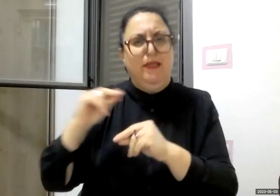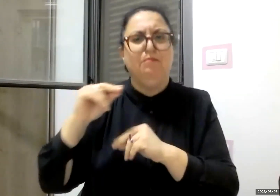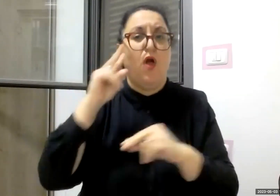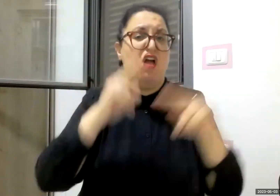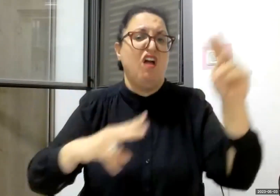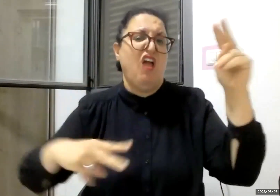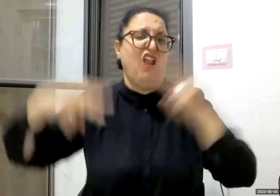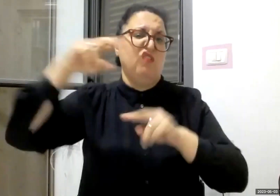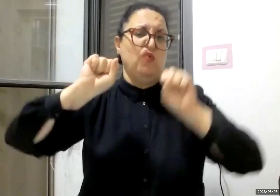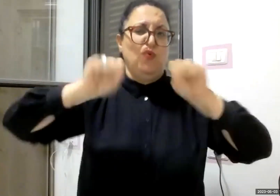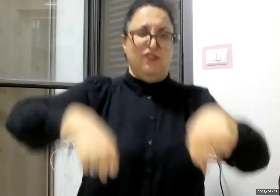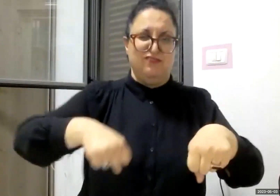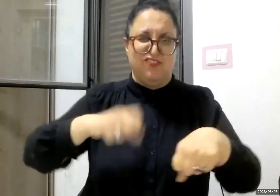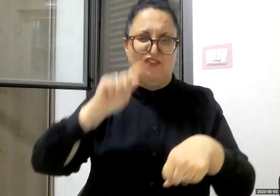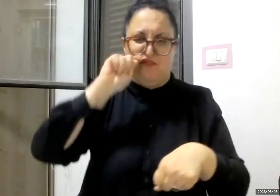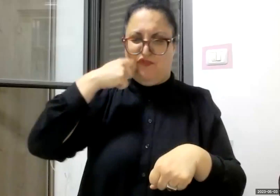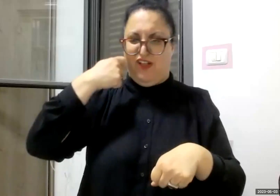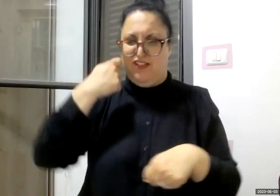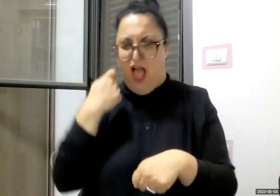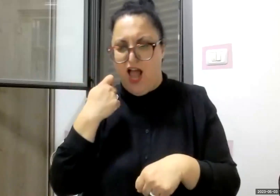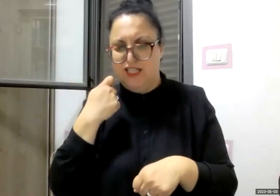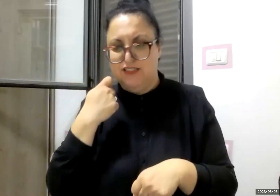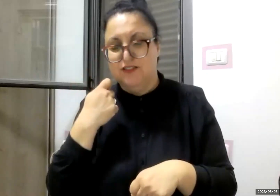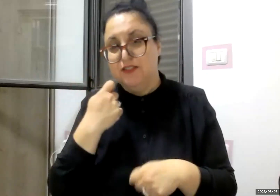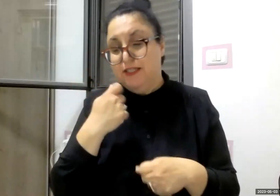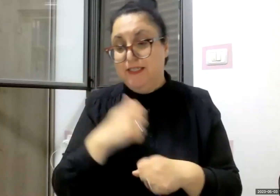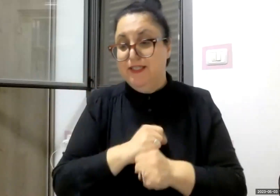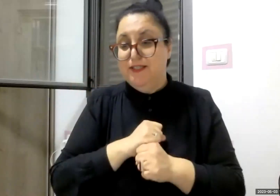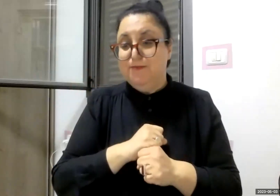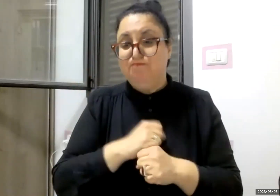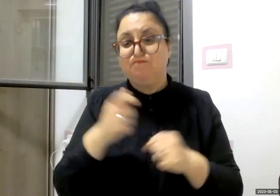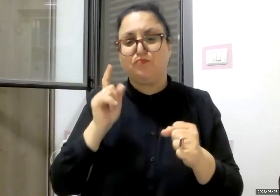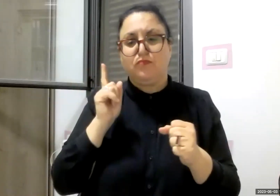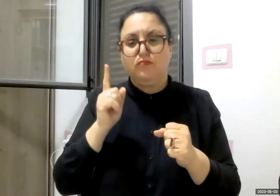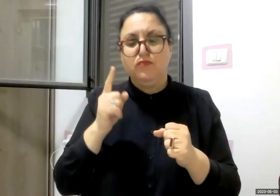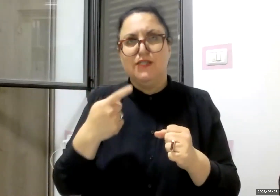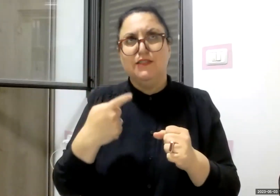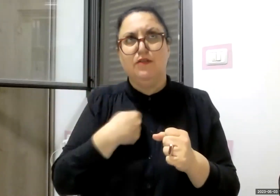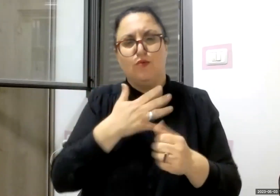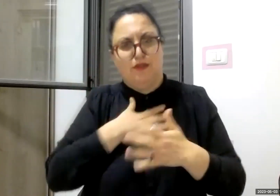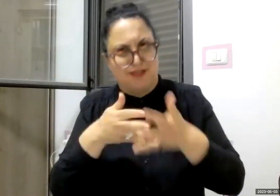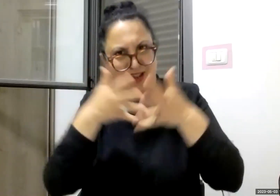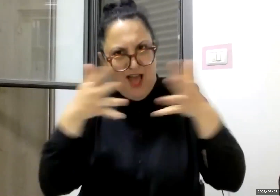מוגבלת, אנחנו כן רואות שאנחנו סבלות מפטריאכליות,